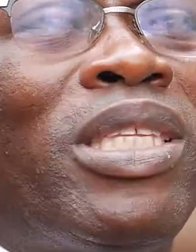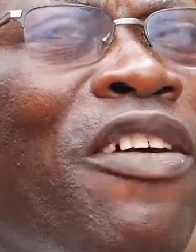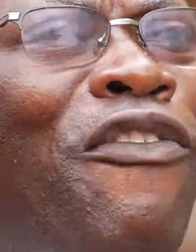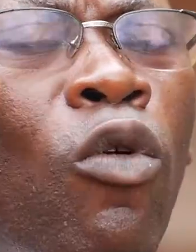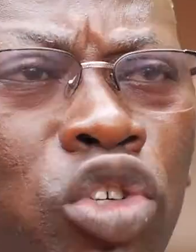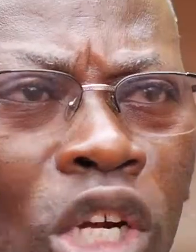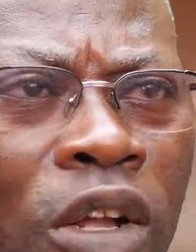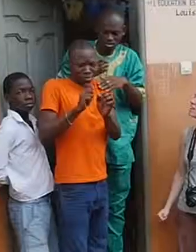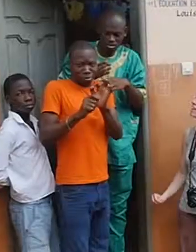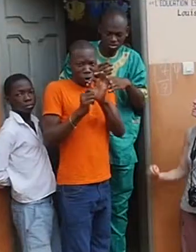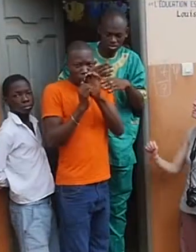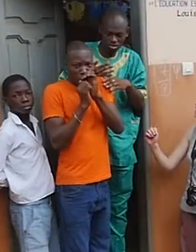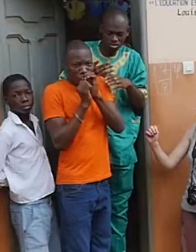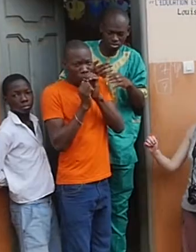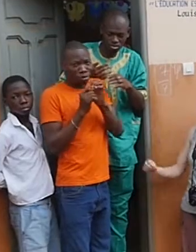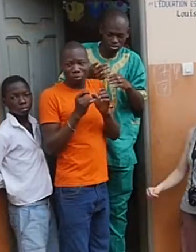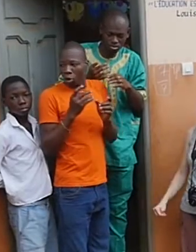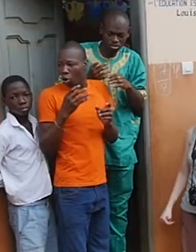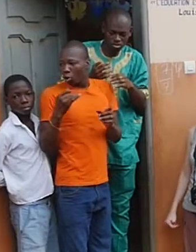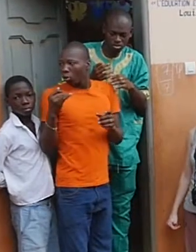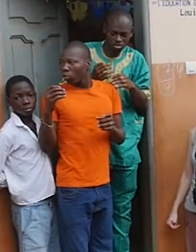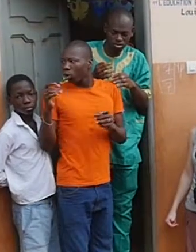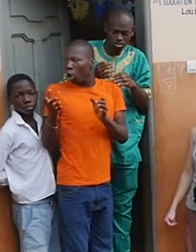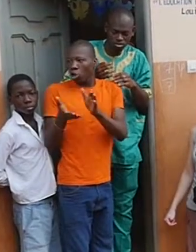volonté farouche d'apporter son soutien à ce que nous faisons.